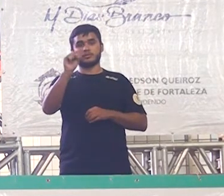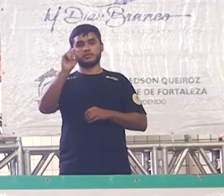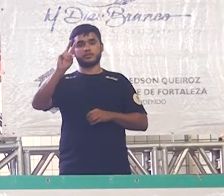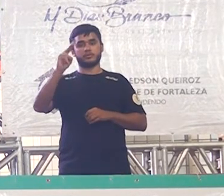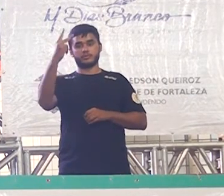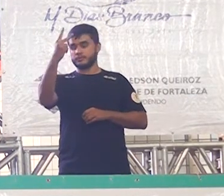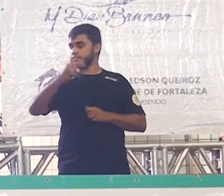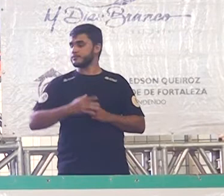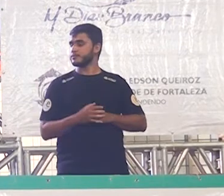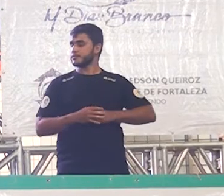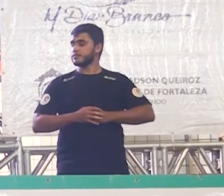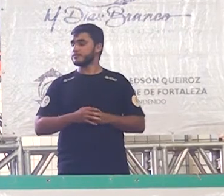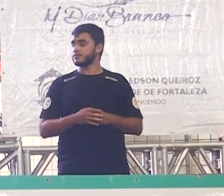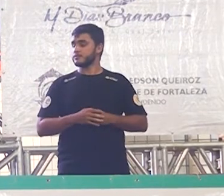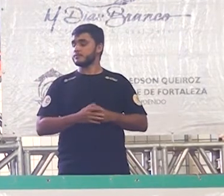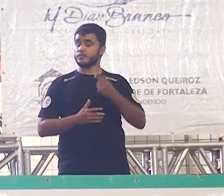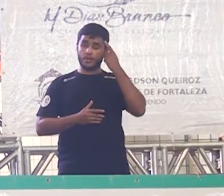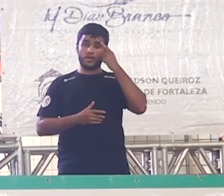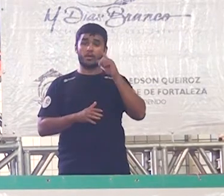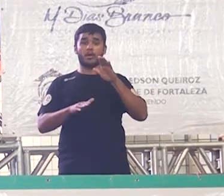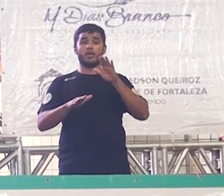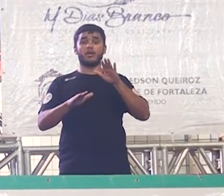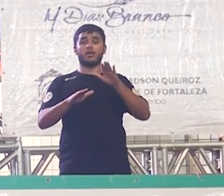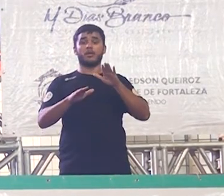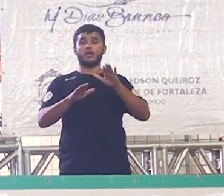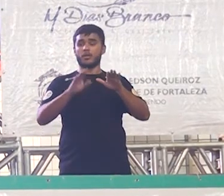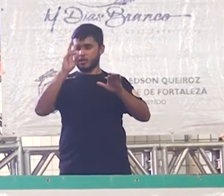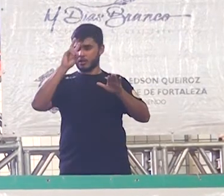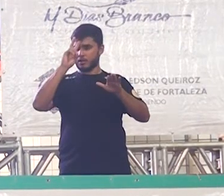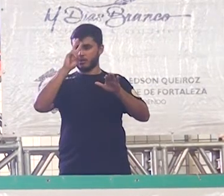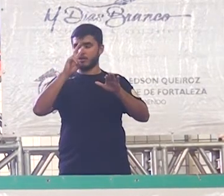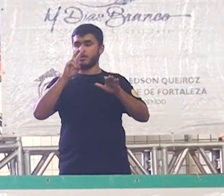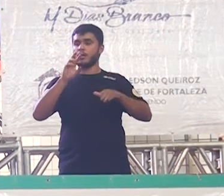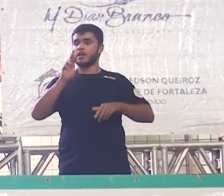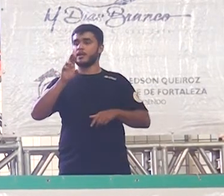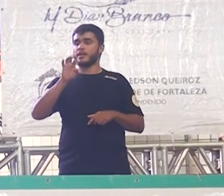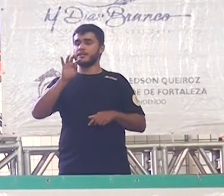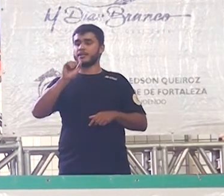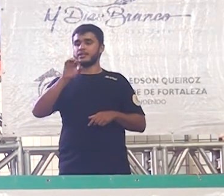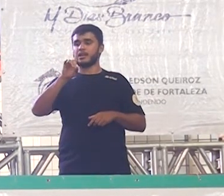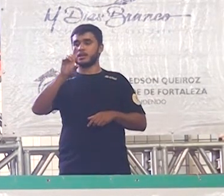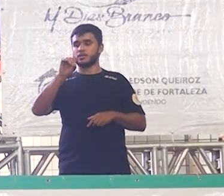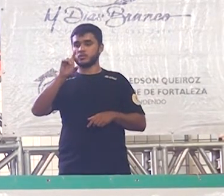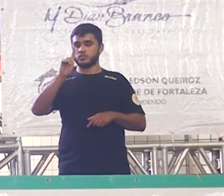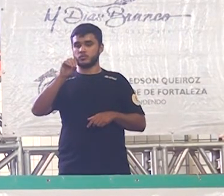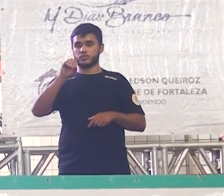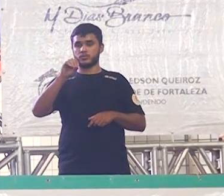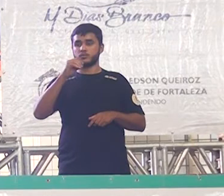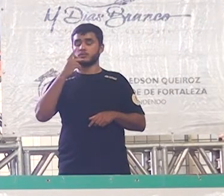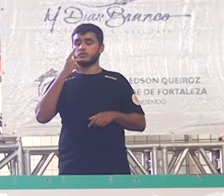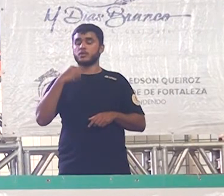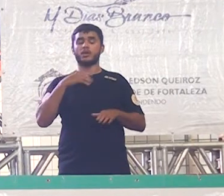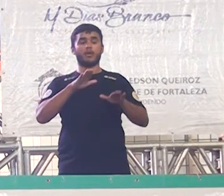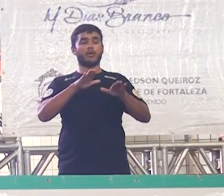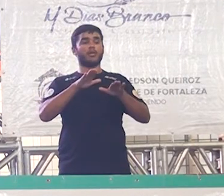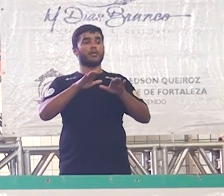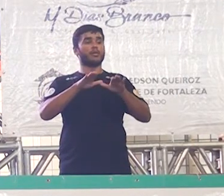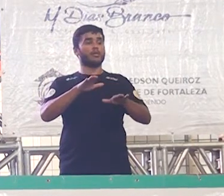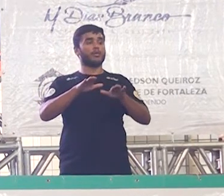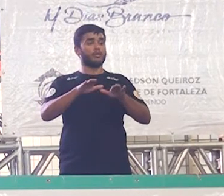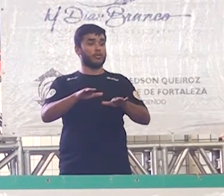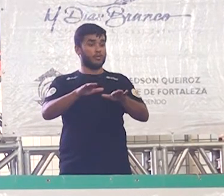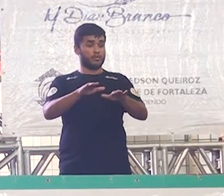movimento retardado. Aquela mnemônica do jogo dos sinais. Mais com menos para dar menos. Para